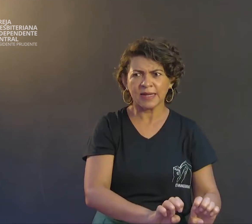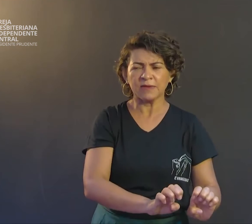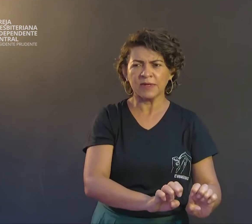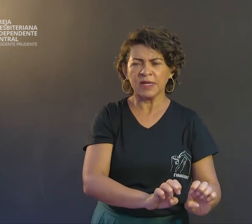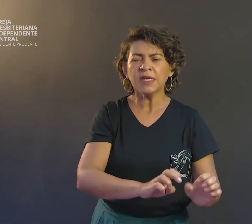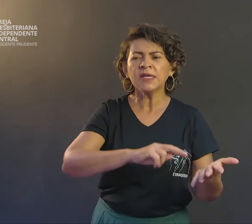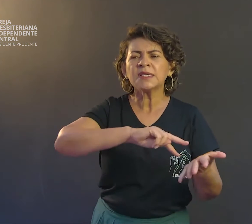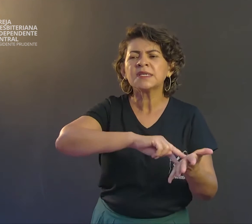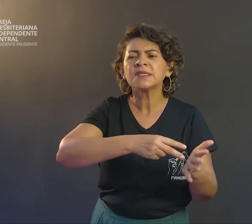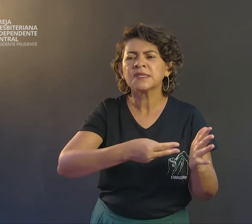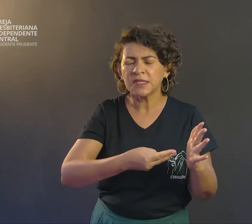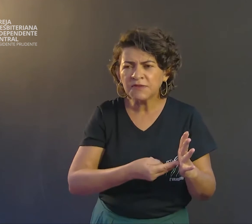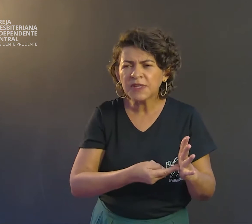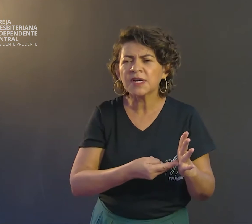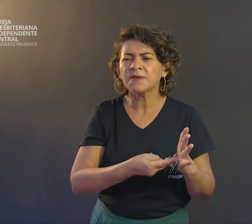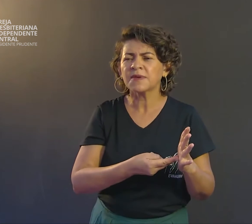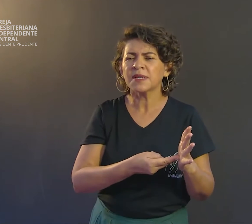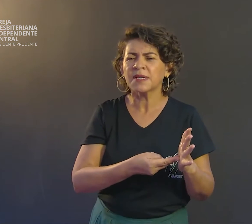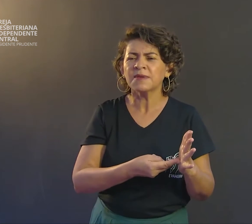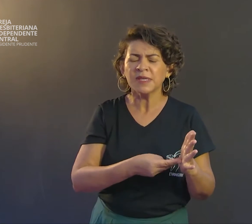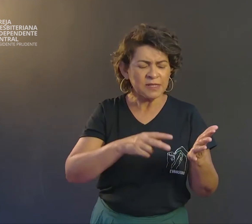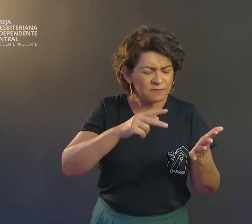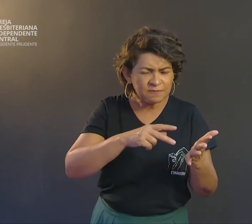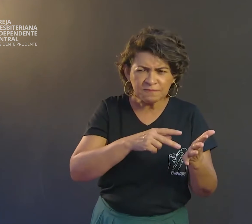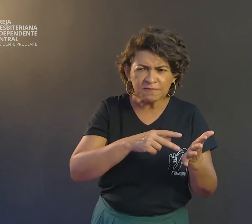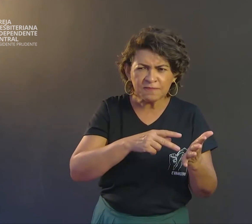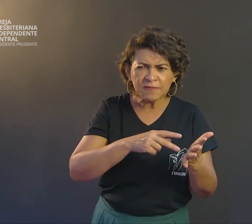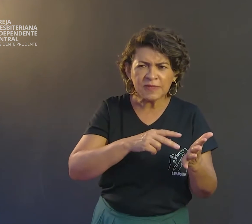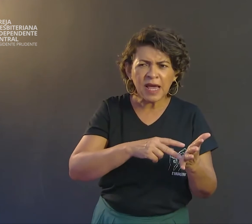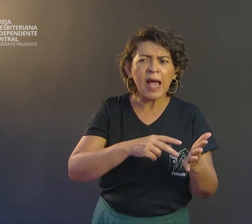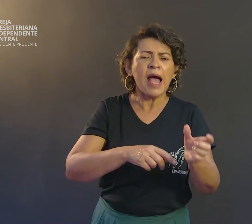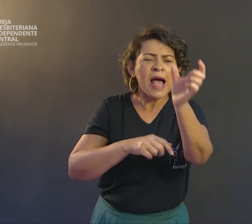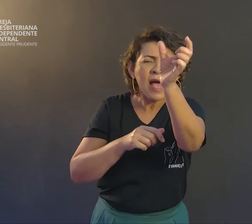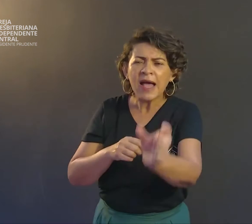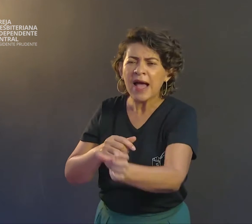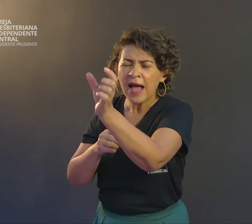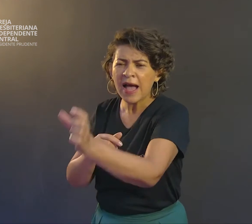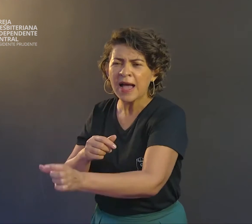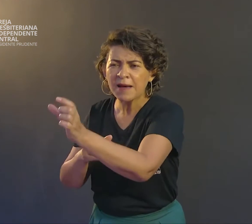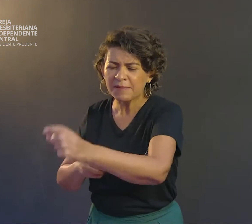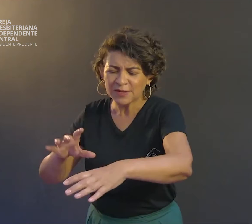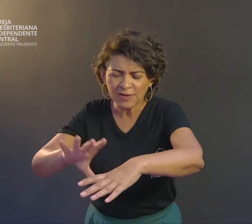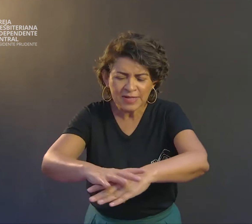cosmokratoras, que significa literalmente aqueles que seguram o mundo.